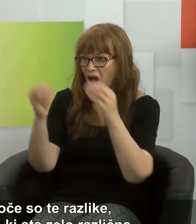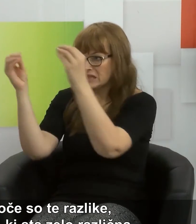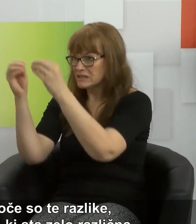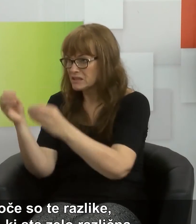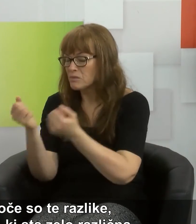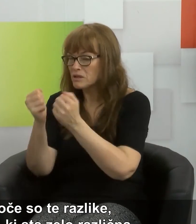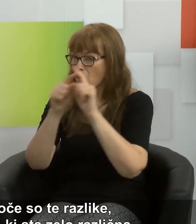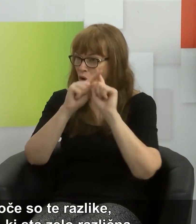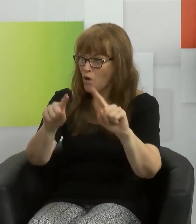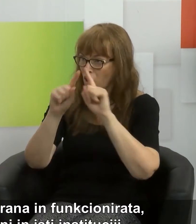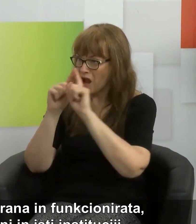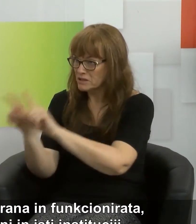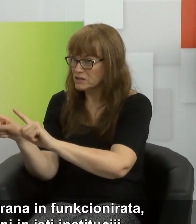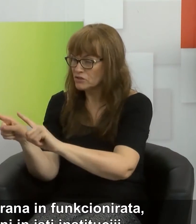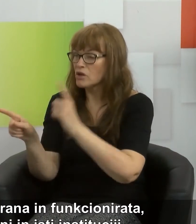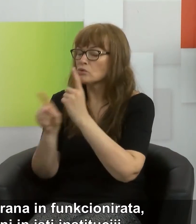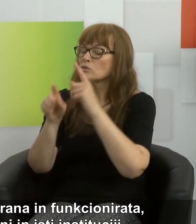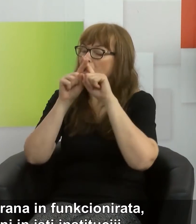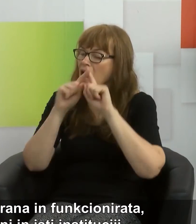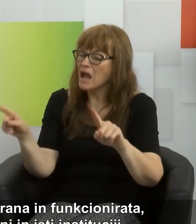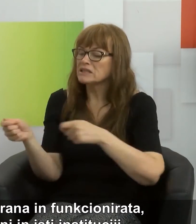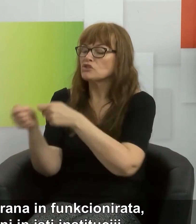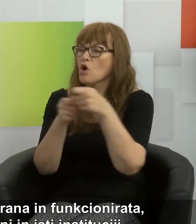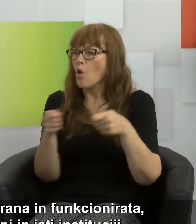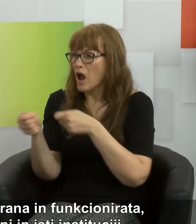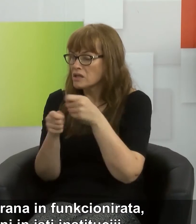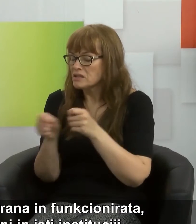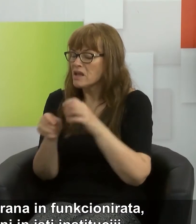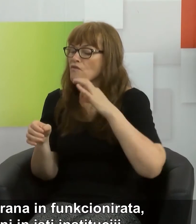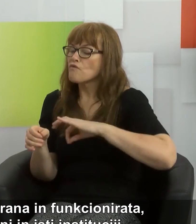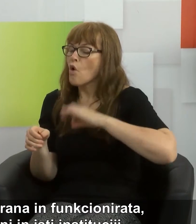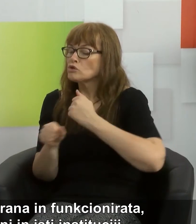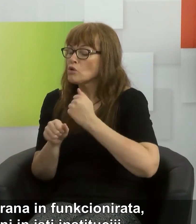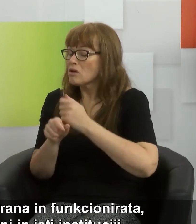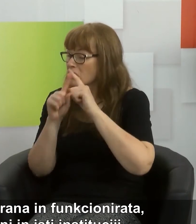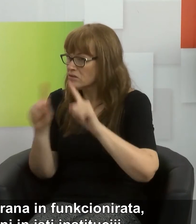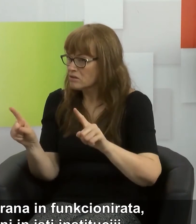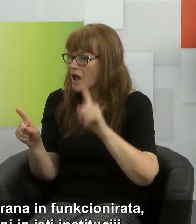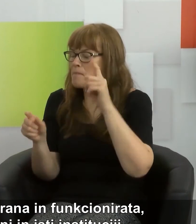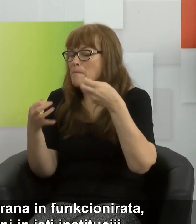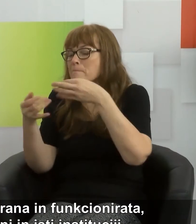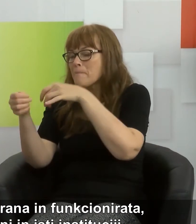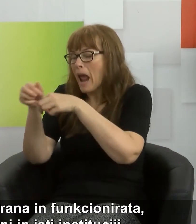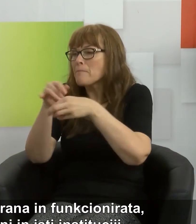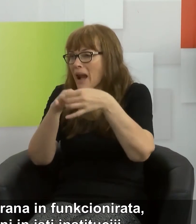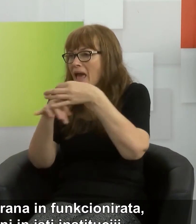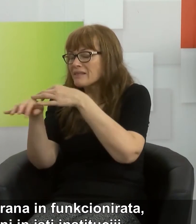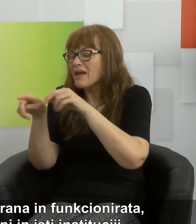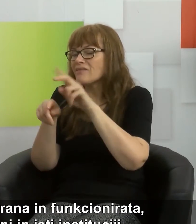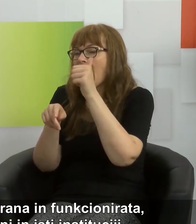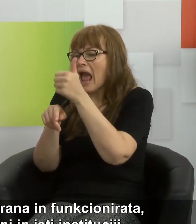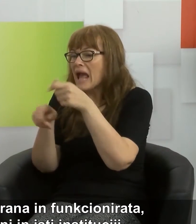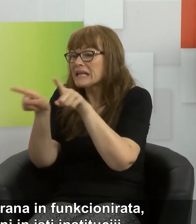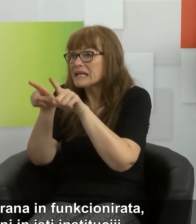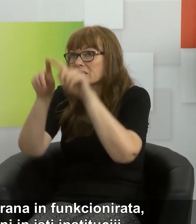sta zelo različna in tudi različno organizirana in funkcionirata, pa sta prepletena v eni in